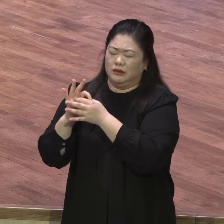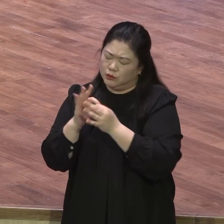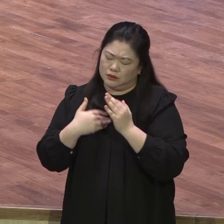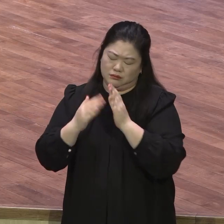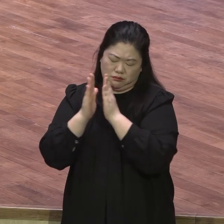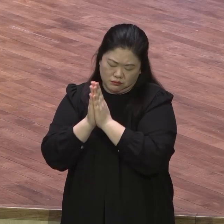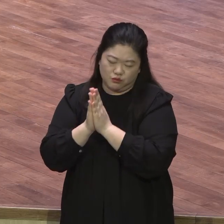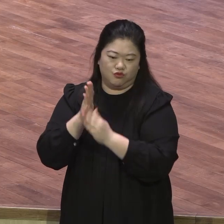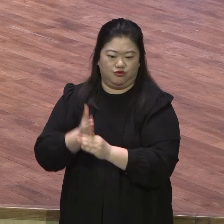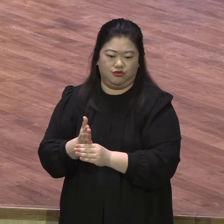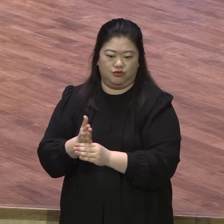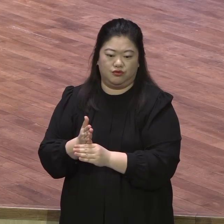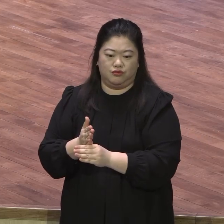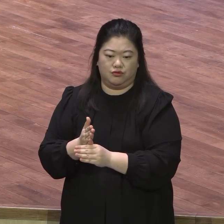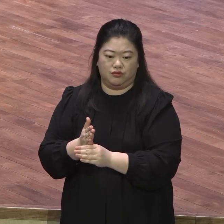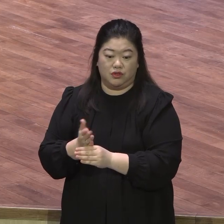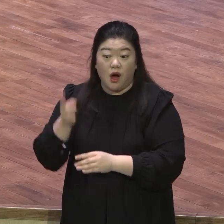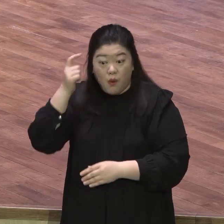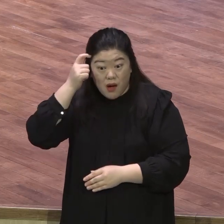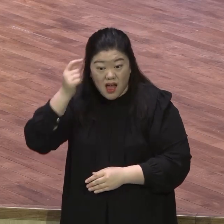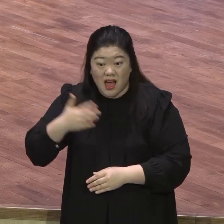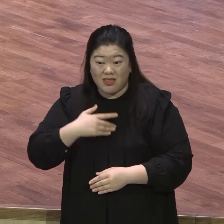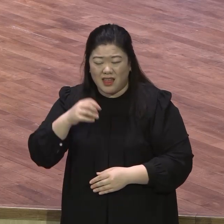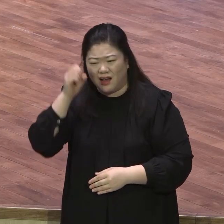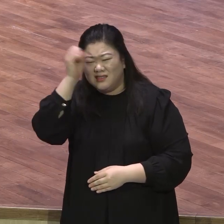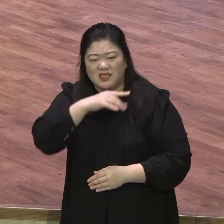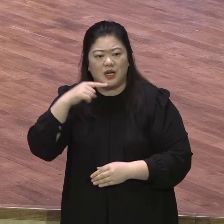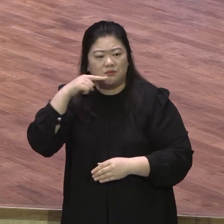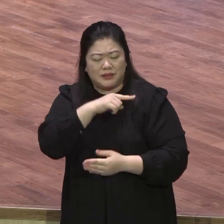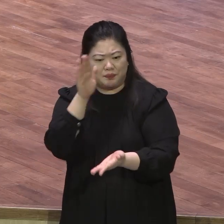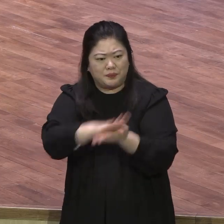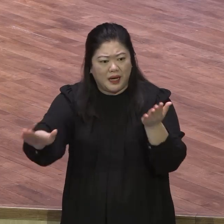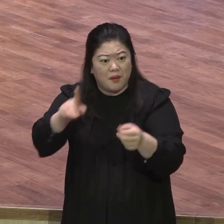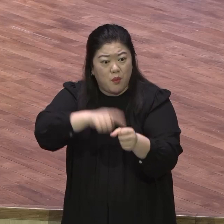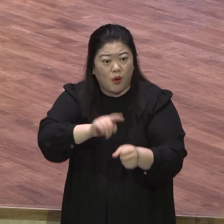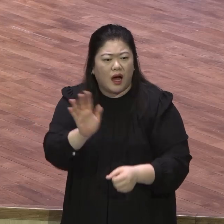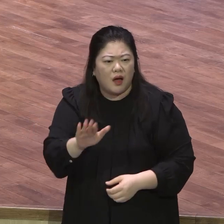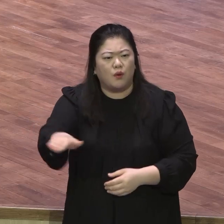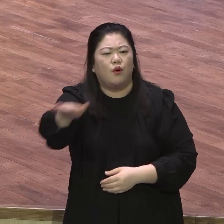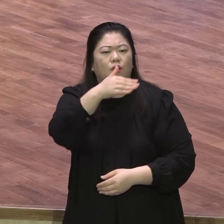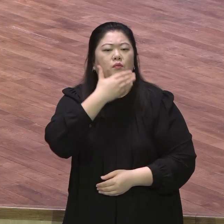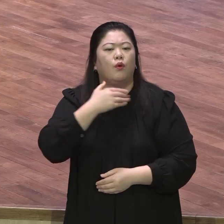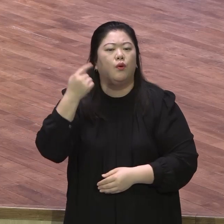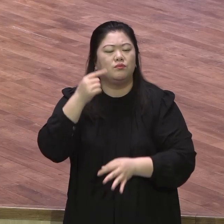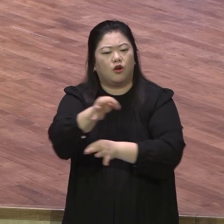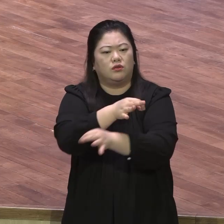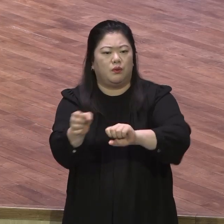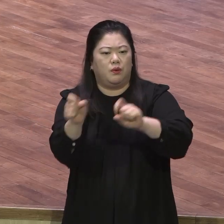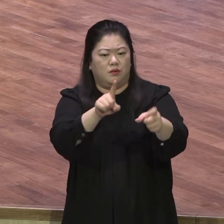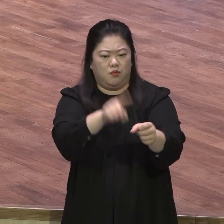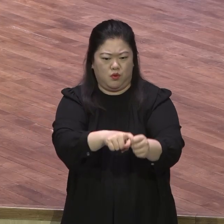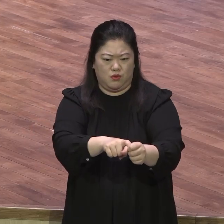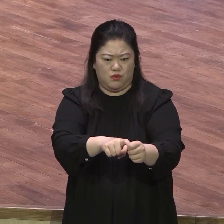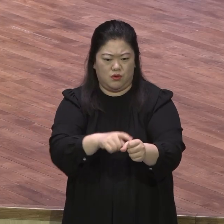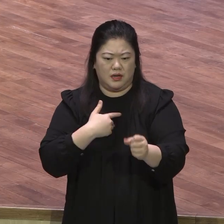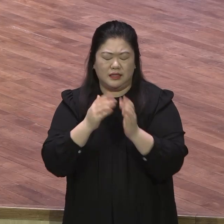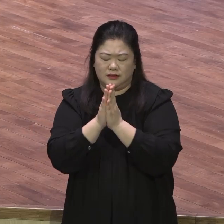없습니다 하나님이 정말 고전당을 구별하신 것처럼 구별해 주지 않으면 하나님의 손길이 아니면 불가능합니다